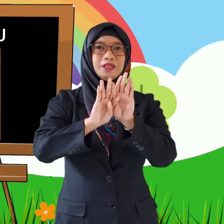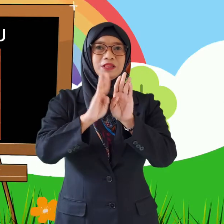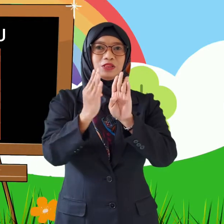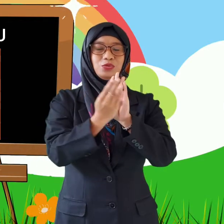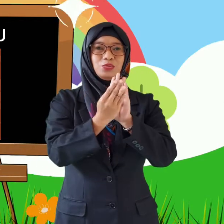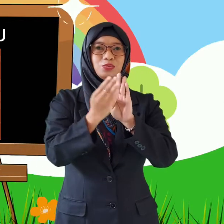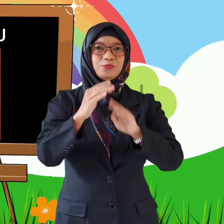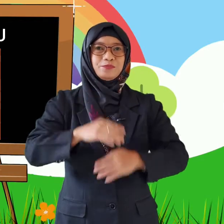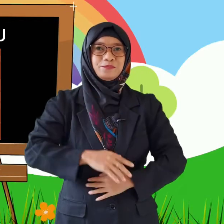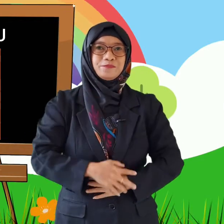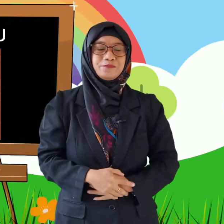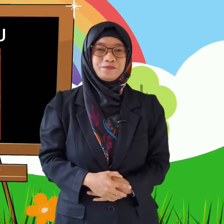Pintu.